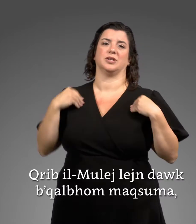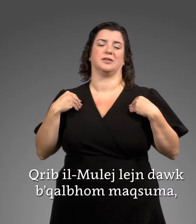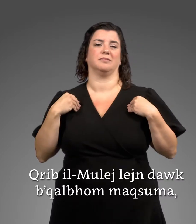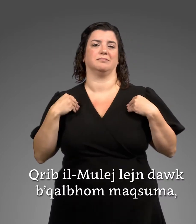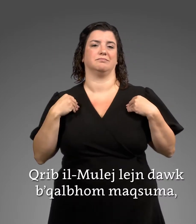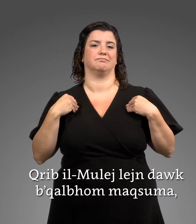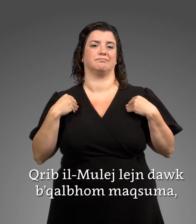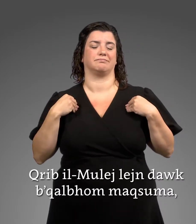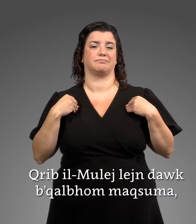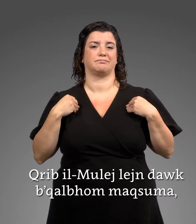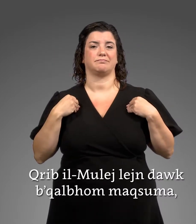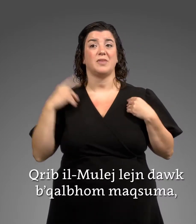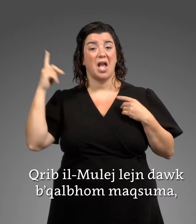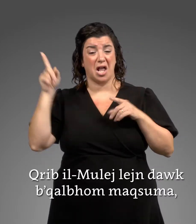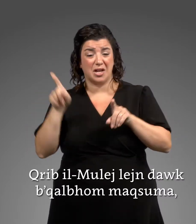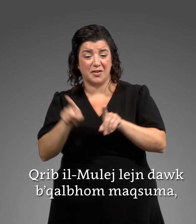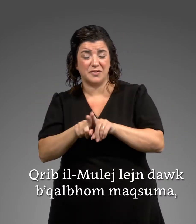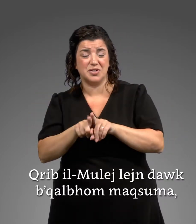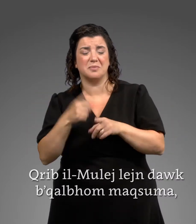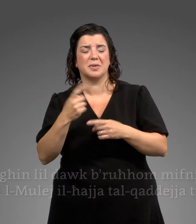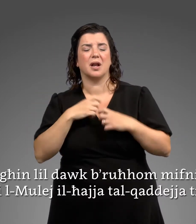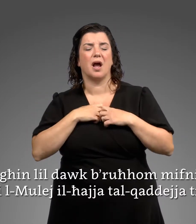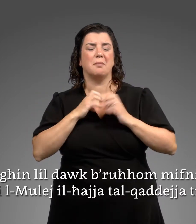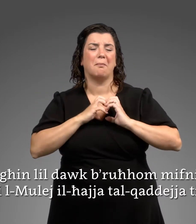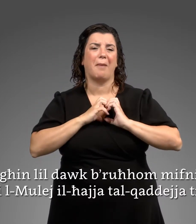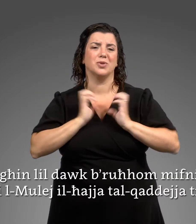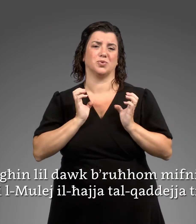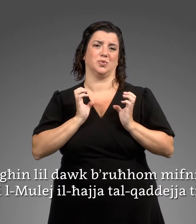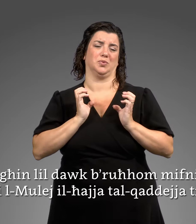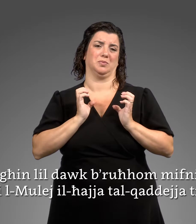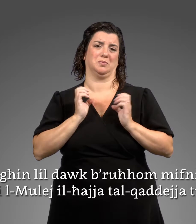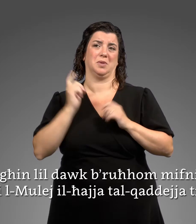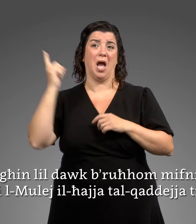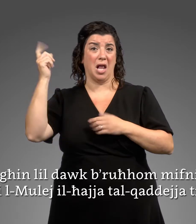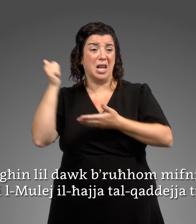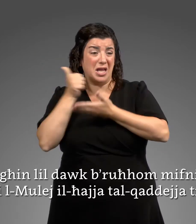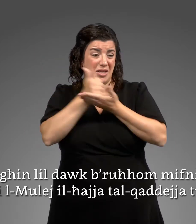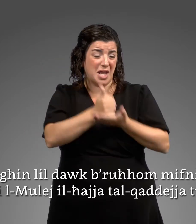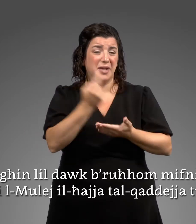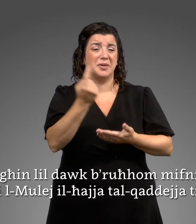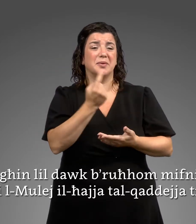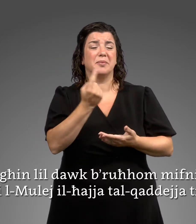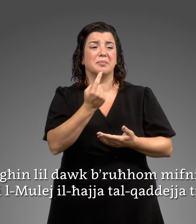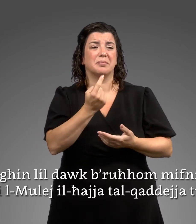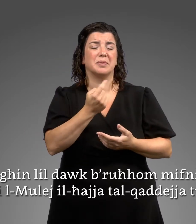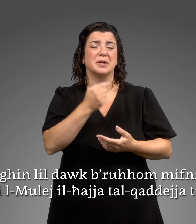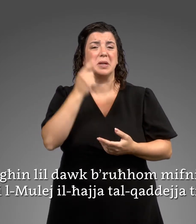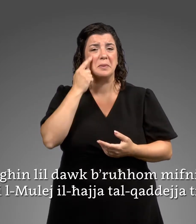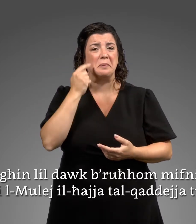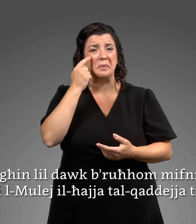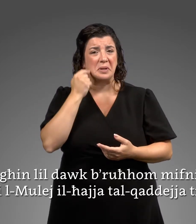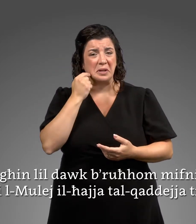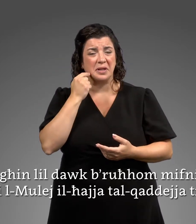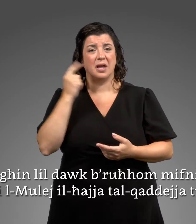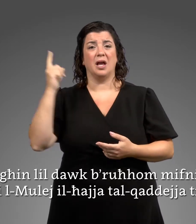Rijp l-mulej lejn dawk b-albo maqsuma Jien l-dawk bruhum mifnija Jifd l